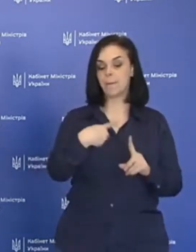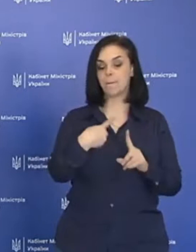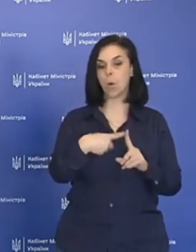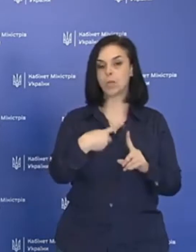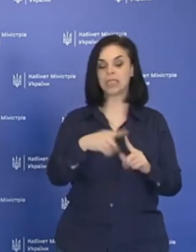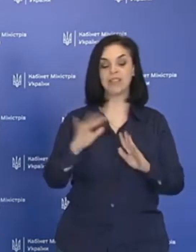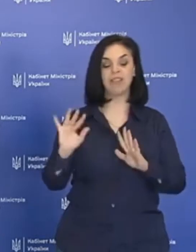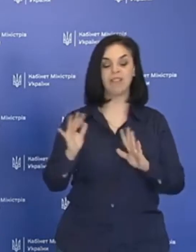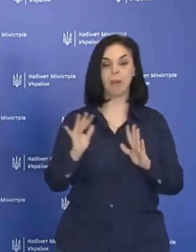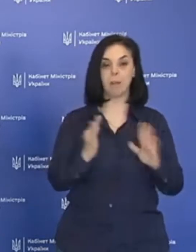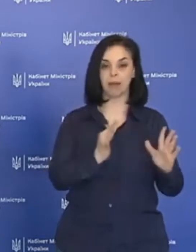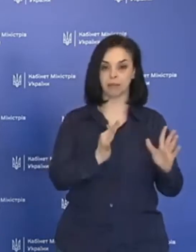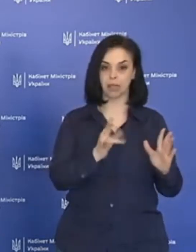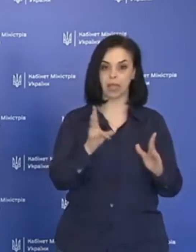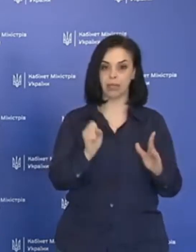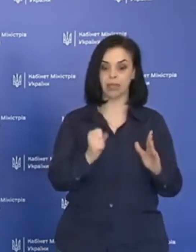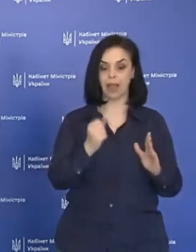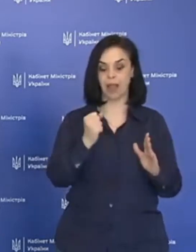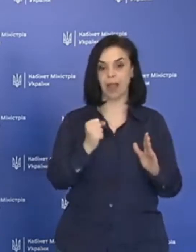позитивні випадки на